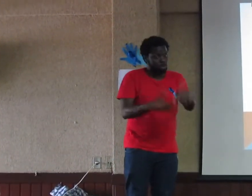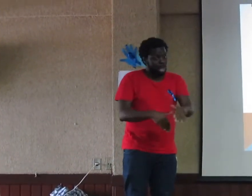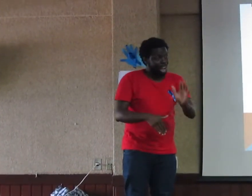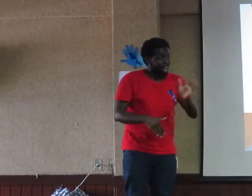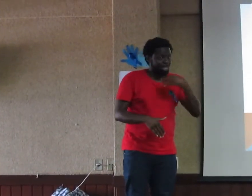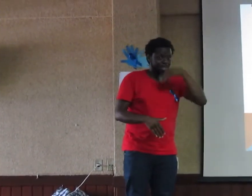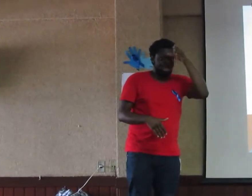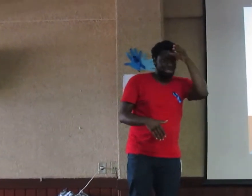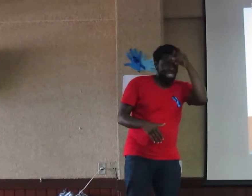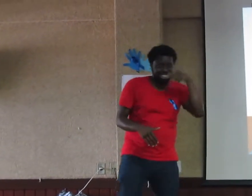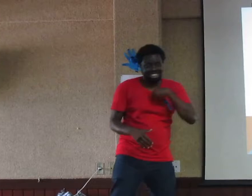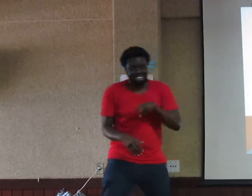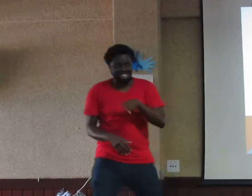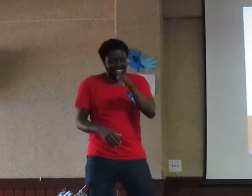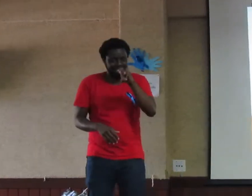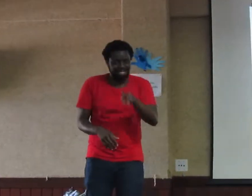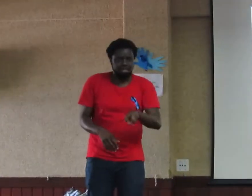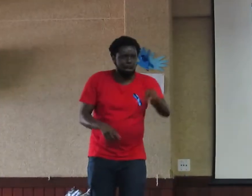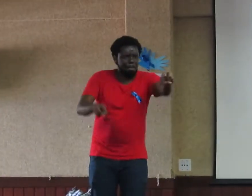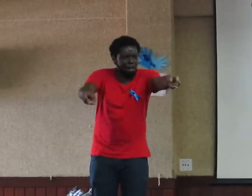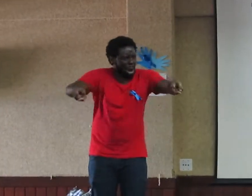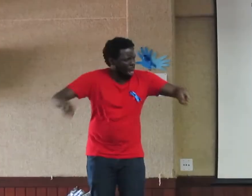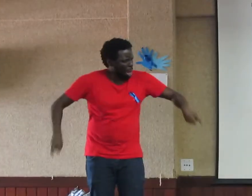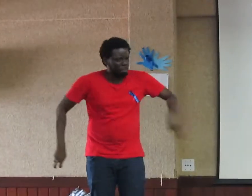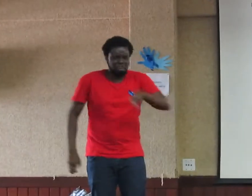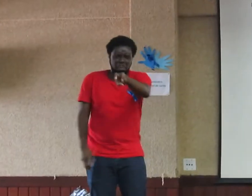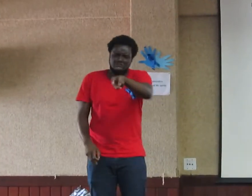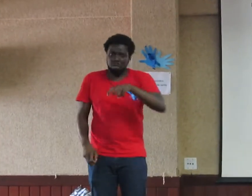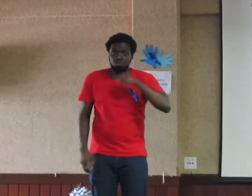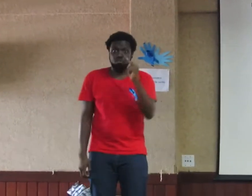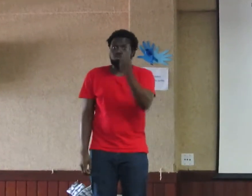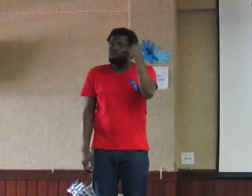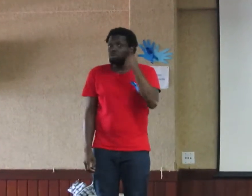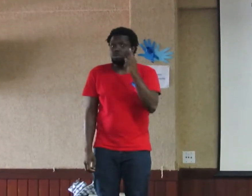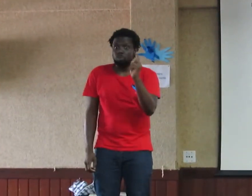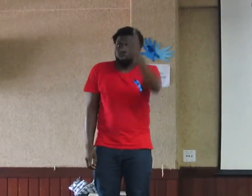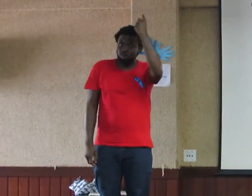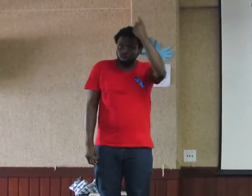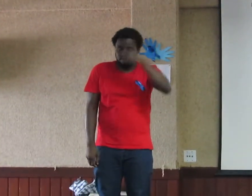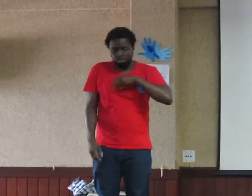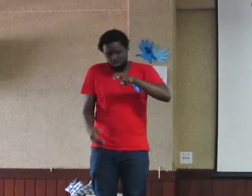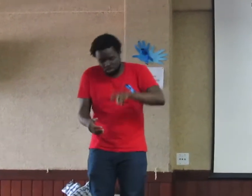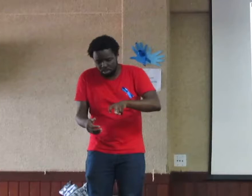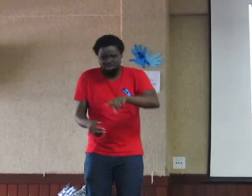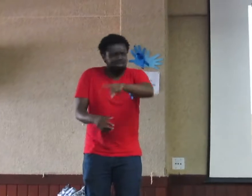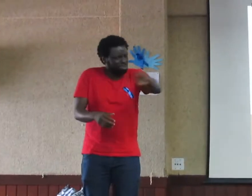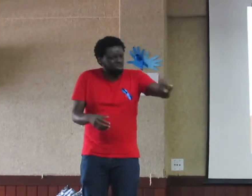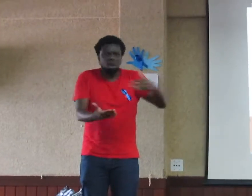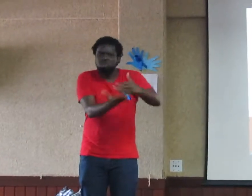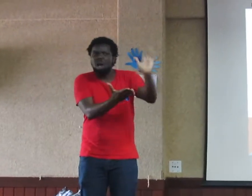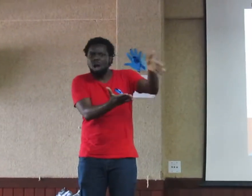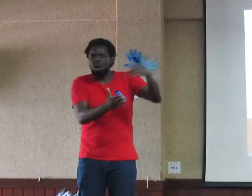feliz em relação ao meu currículo. E aí, quando chegou no primeiro dia para fazer a avaliação, eu era o único surdo da